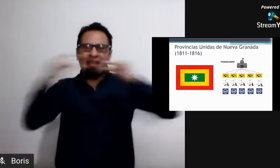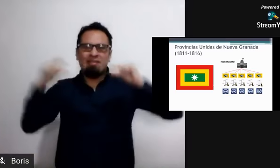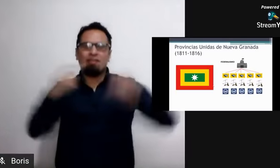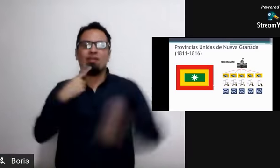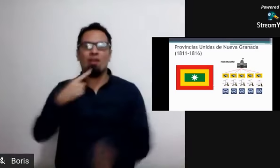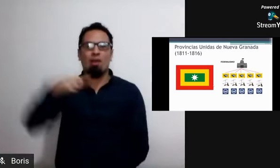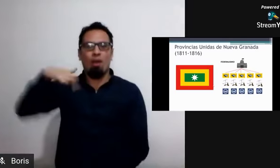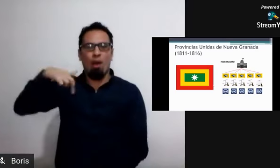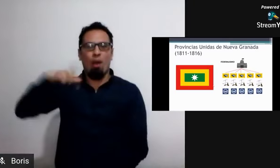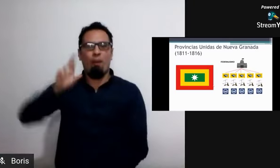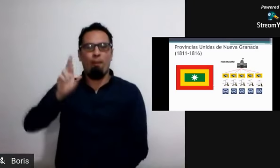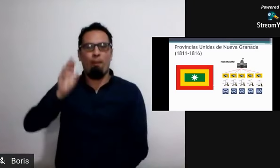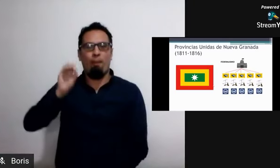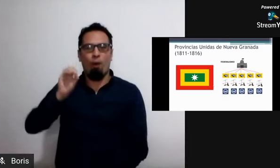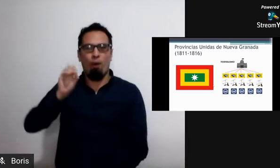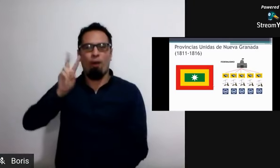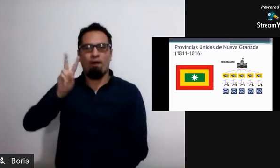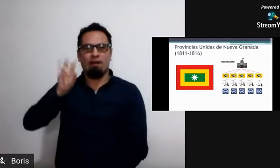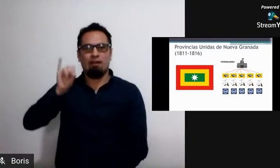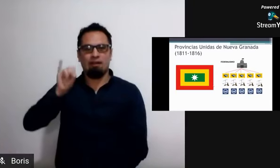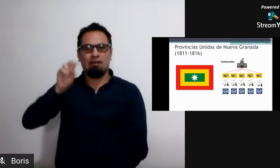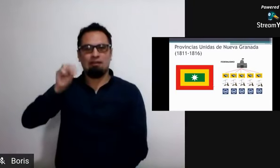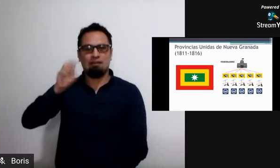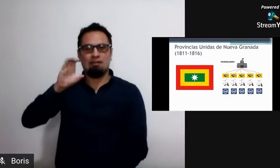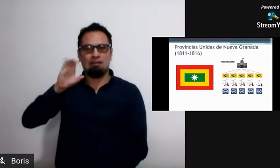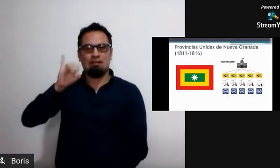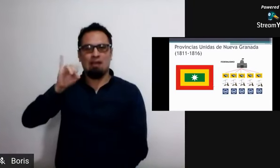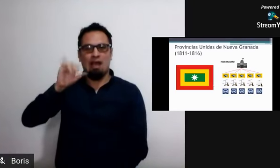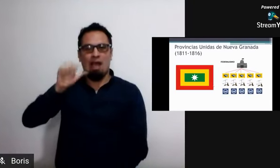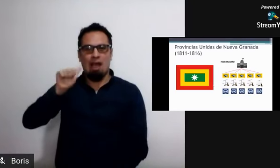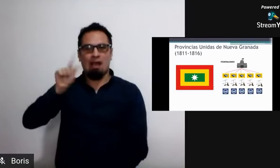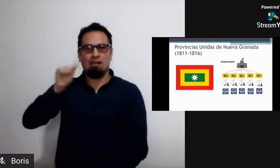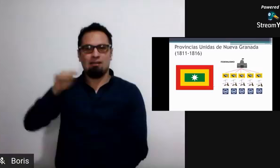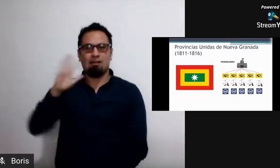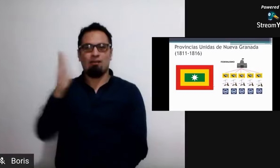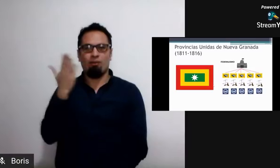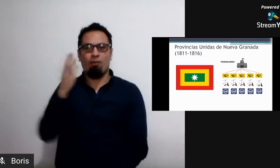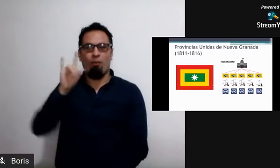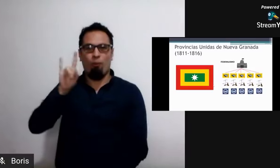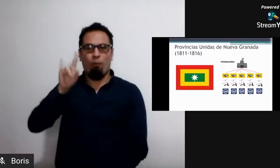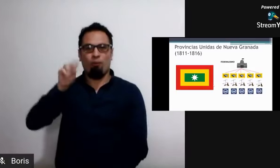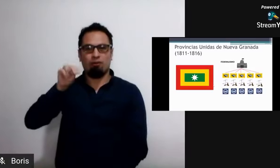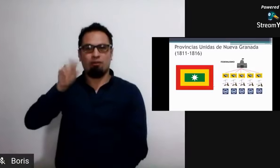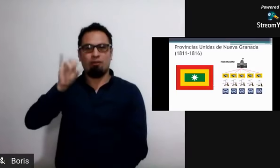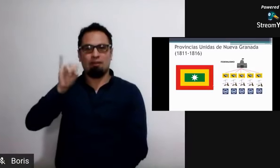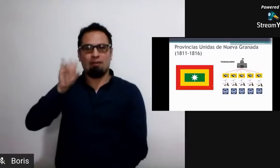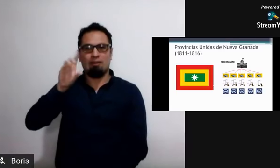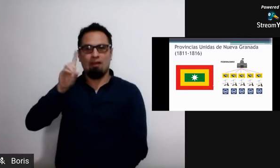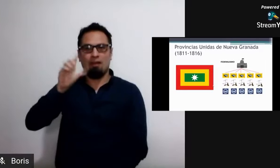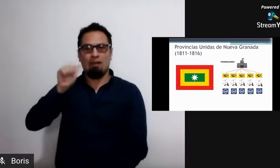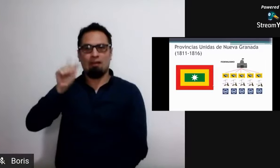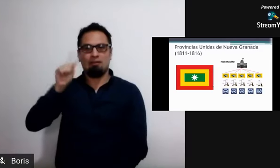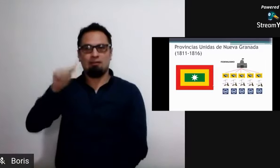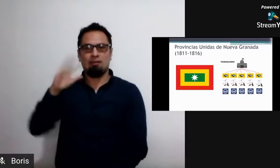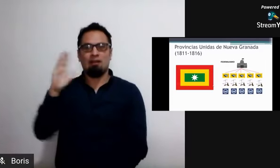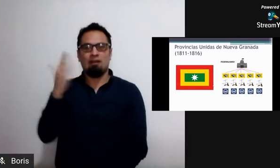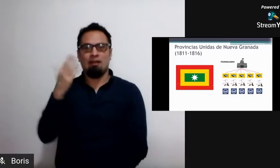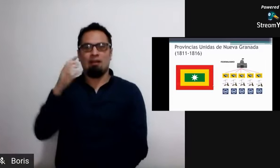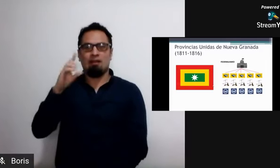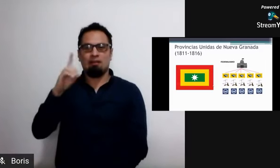o a nuestra nación se le llamaba, como lo podemos ver en la presentación, Provincias Unidas